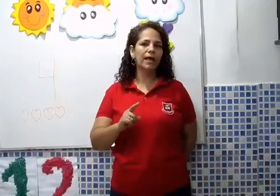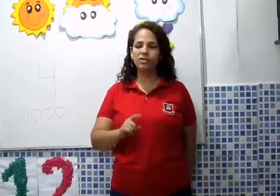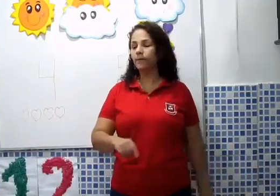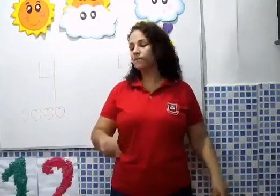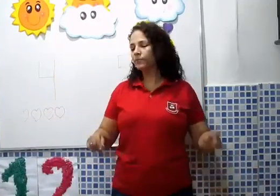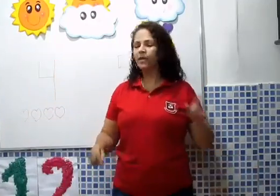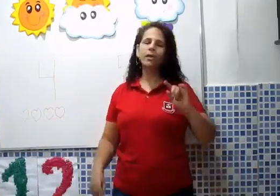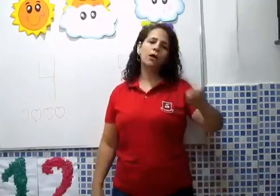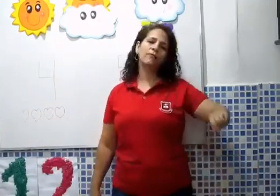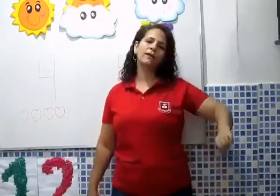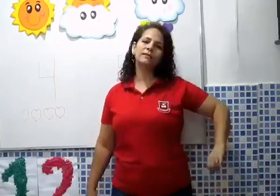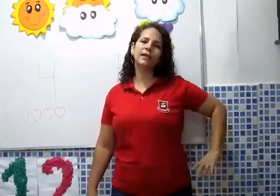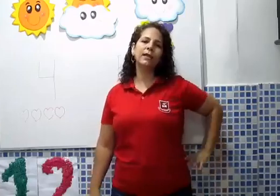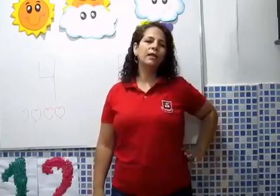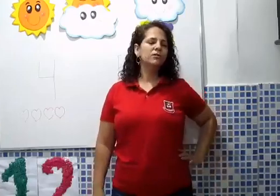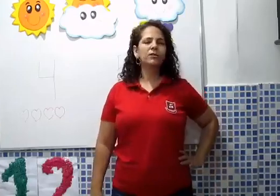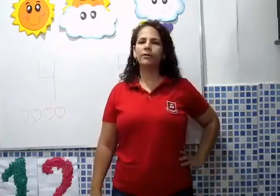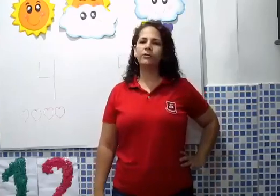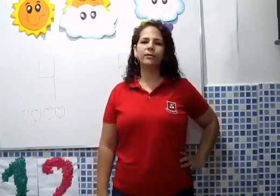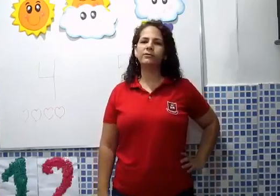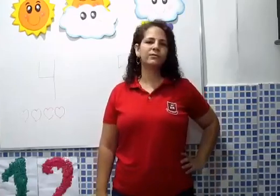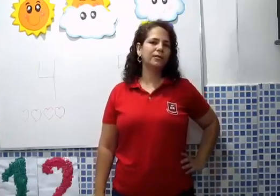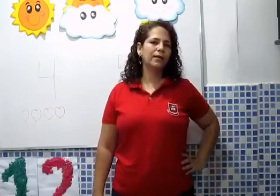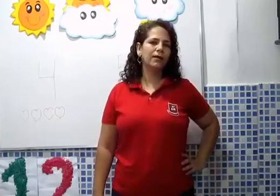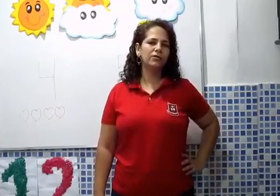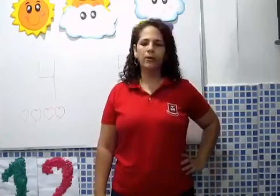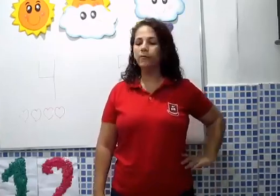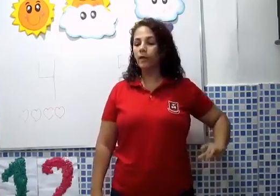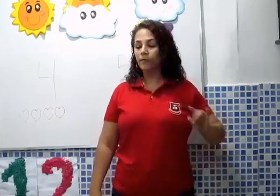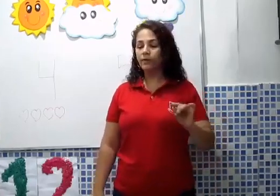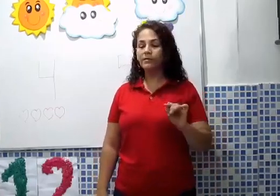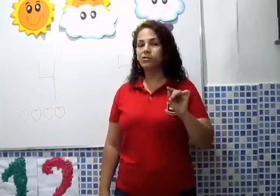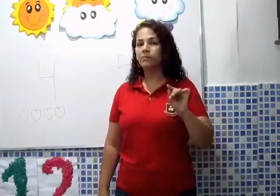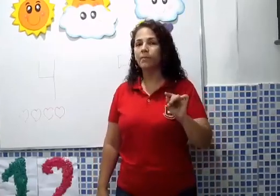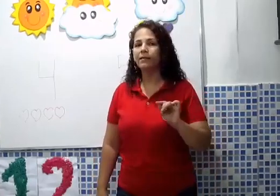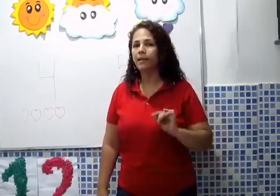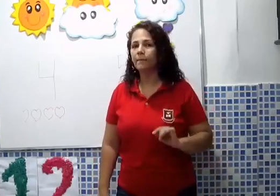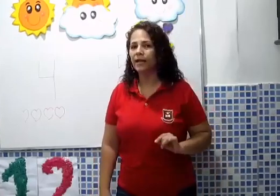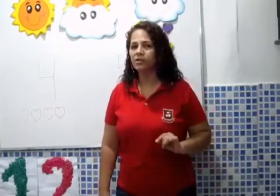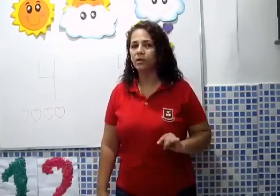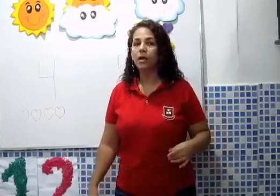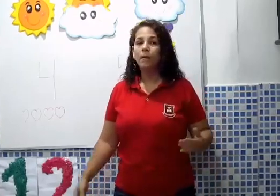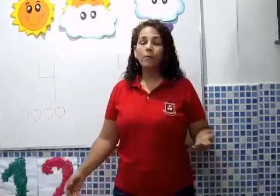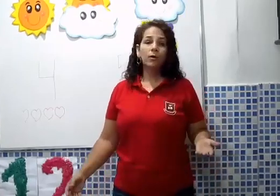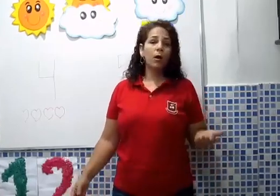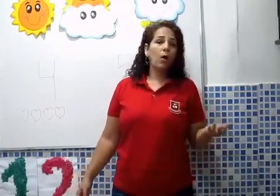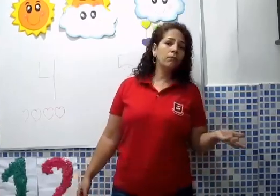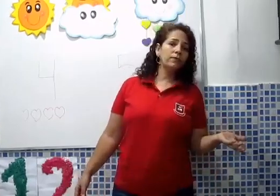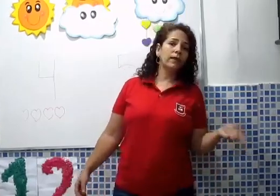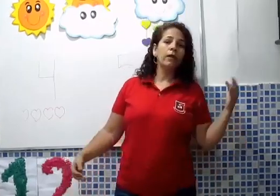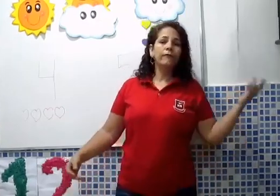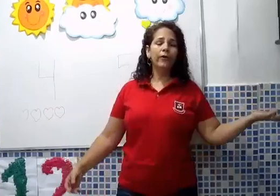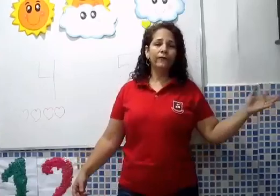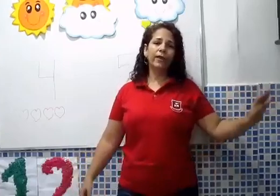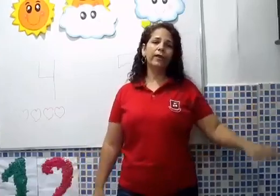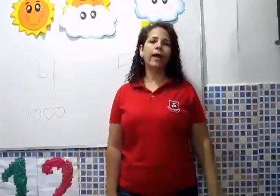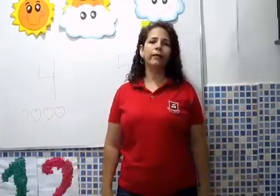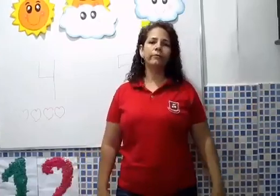atividade, hein? E não vai ser de natureza e sociedade, não. Vai ser de matemática. Porque ontem foi feriado